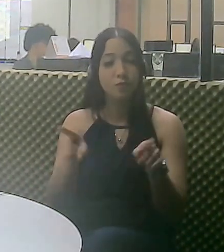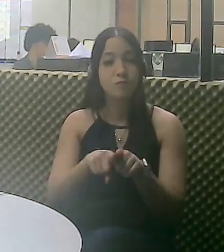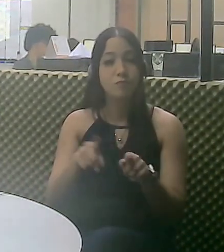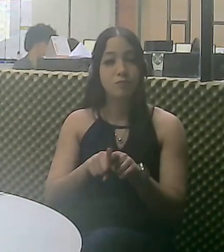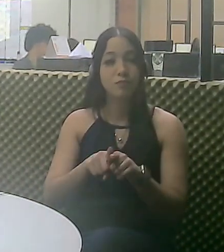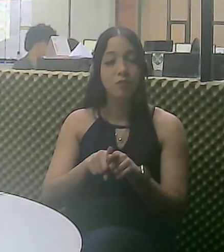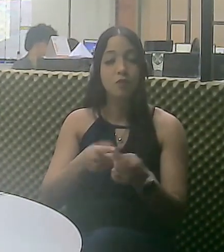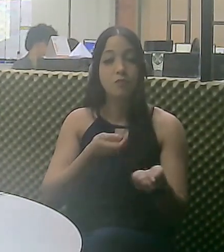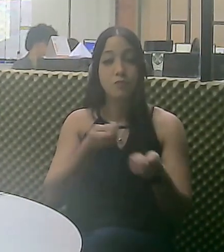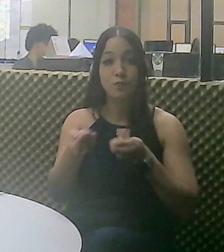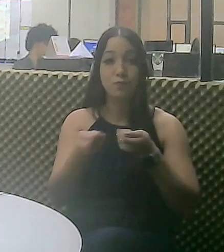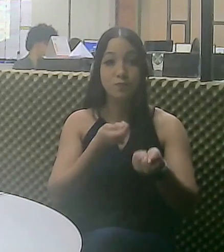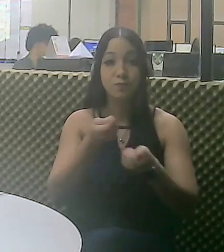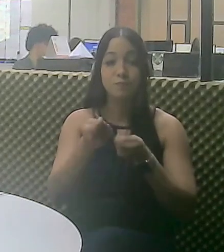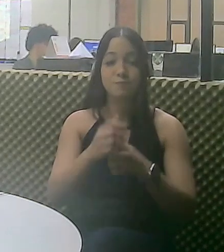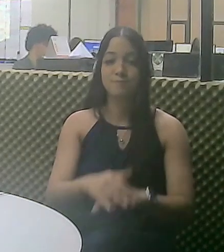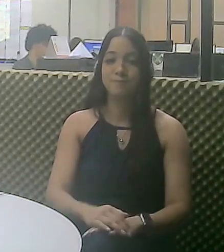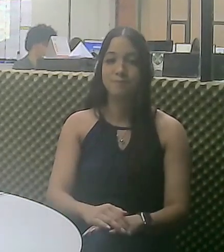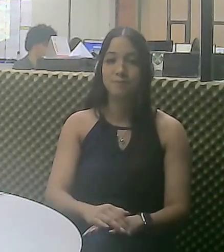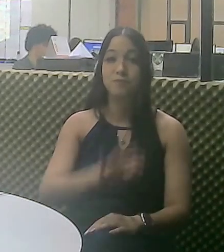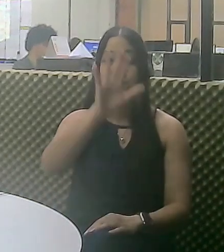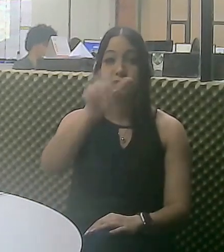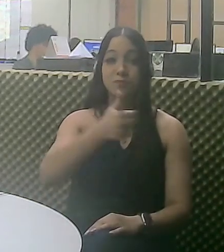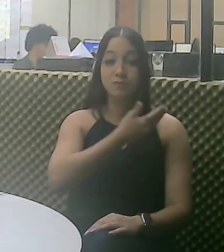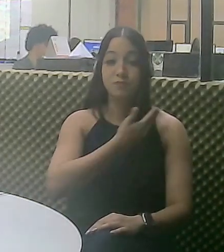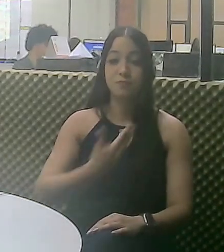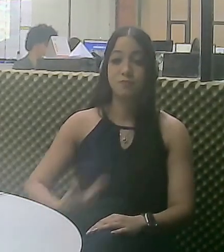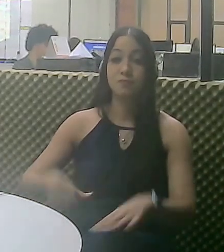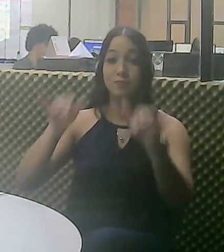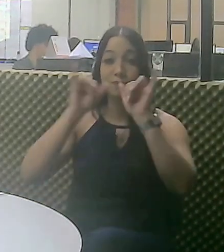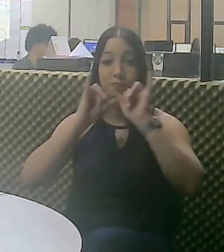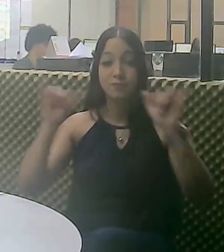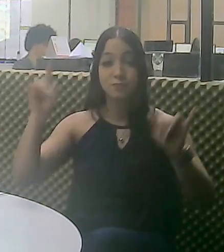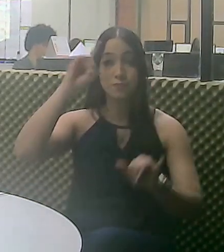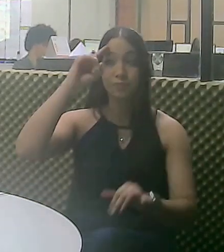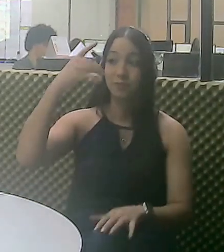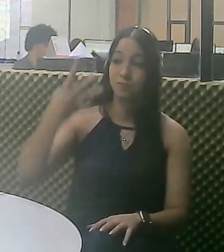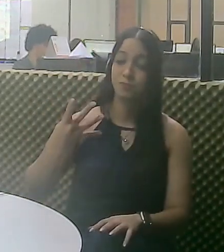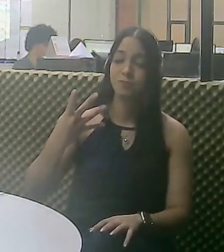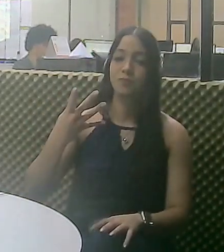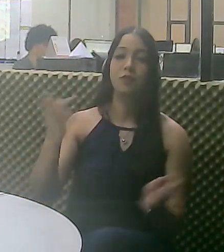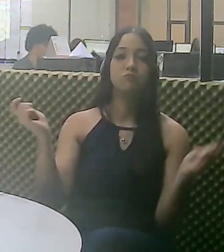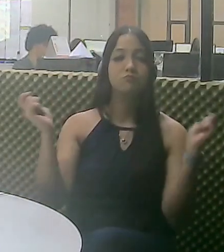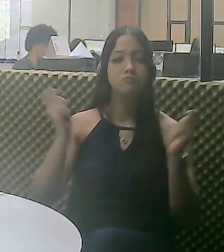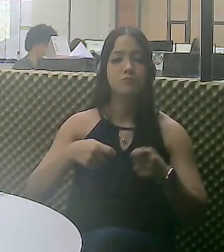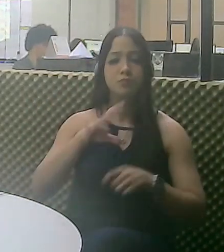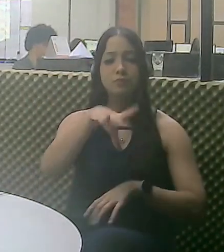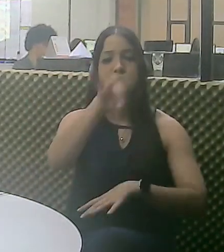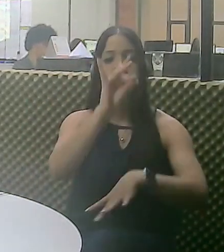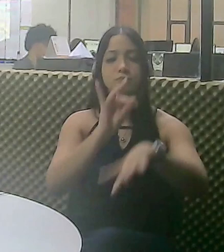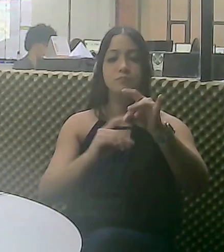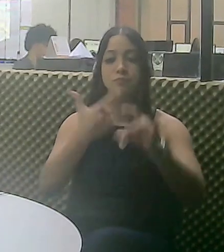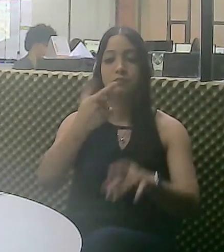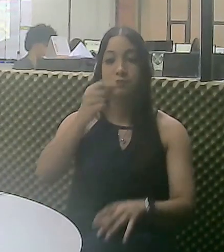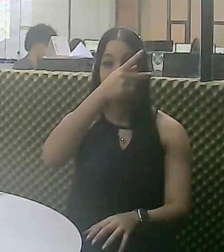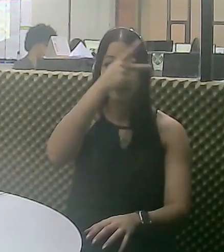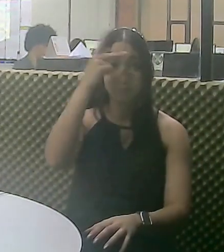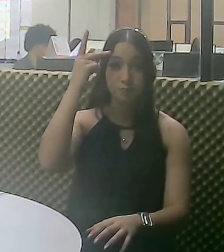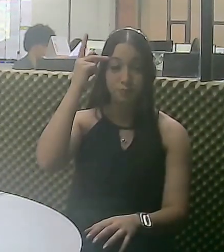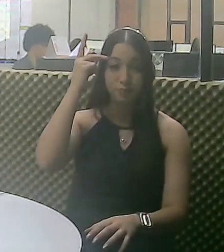e de comercialização o chamamento público foi publicado no dia 4 e possibilitará a seleção de 20 pessoas